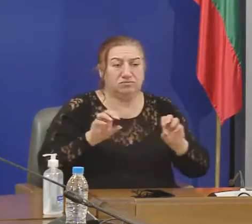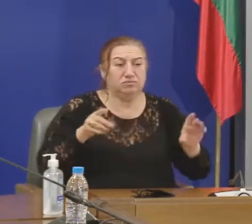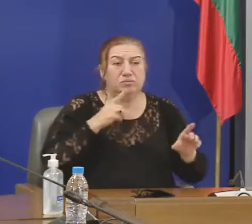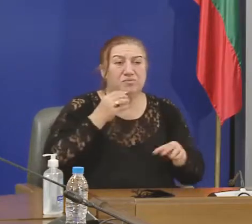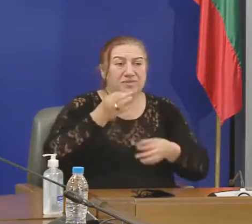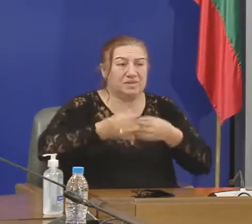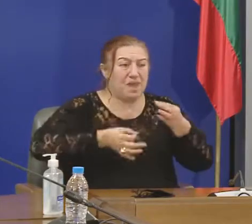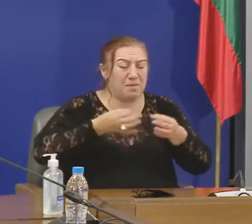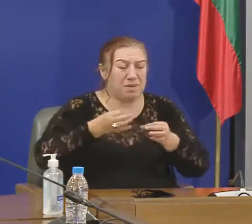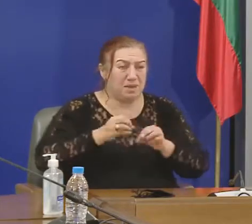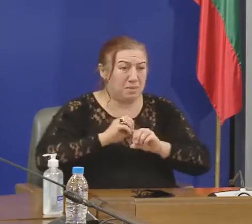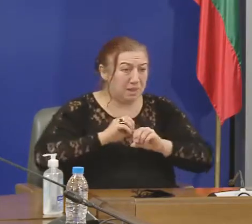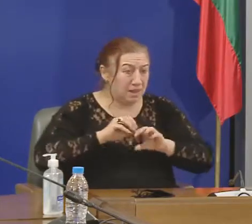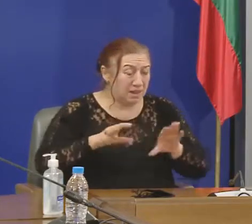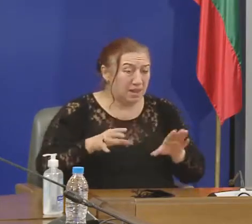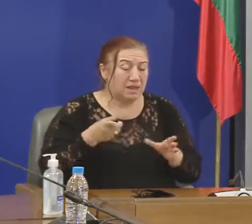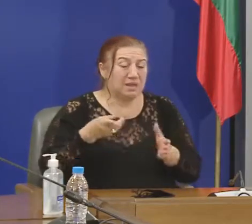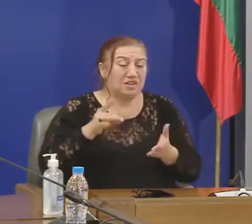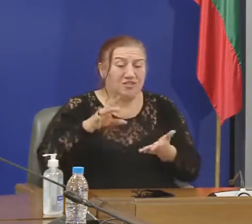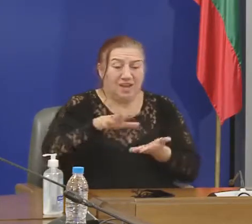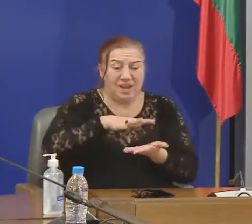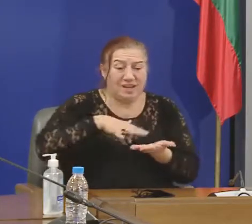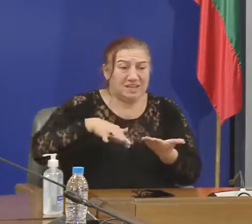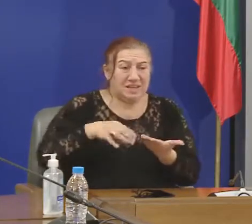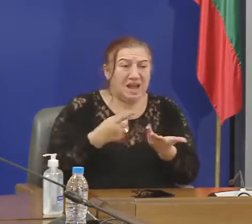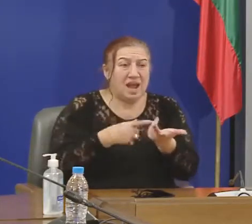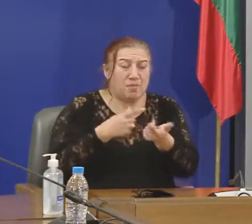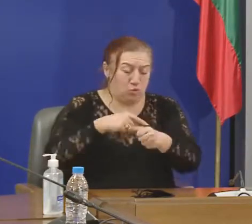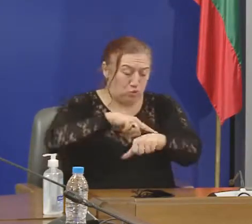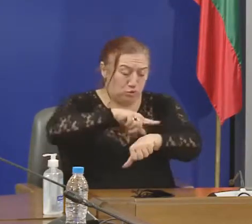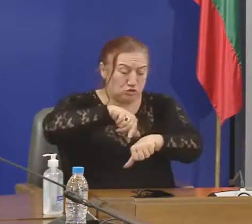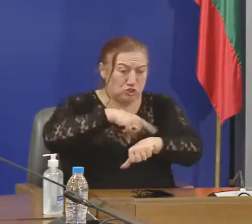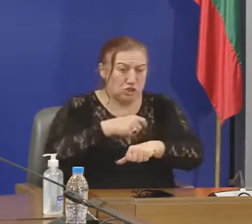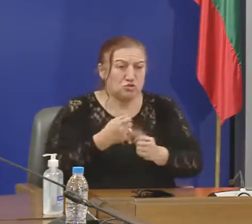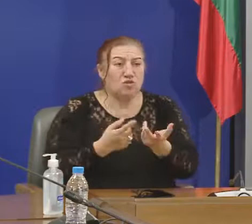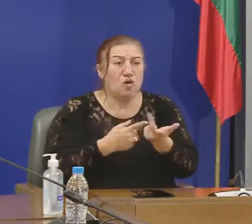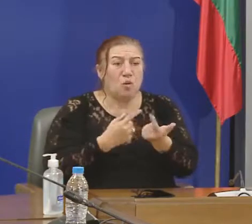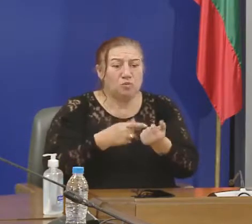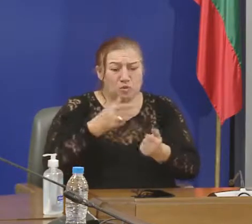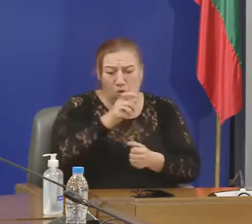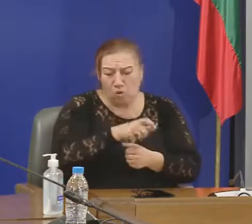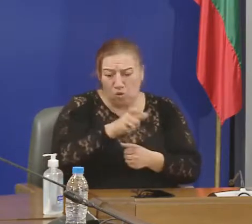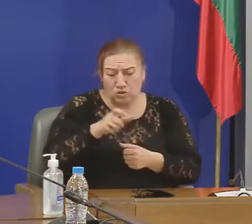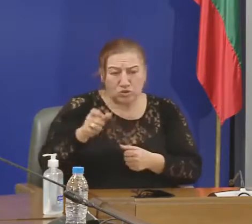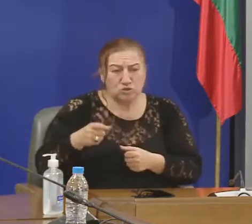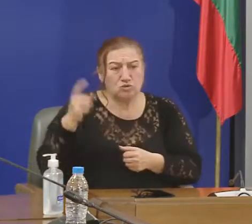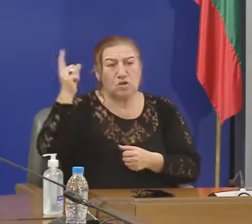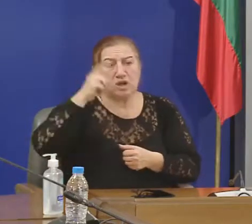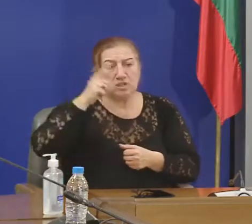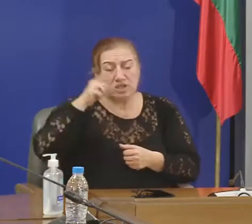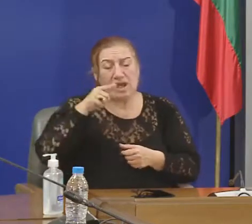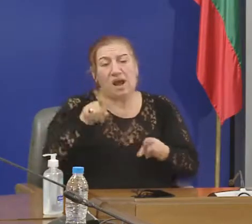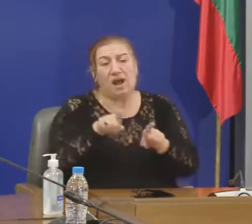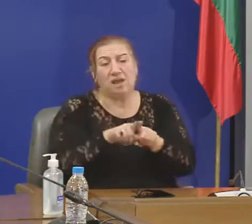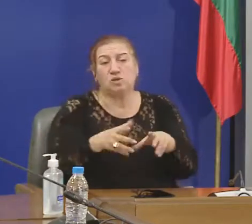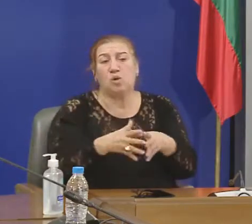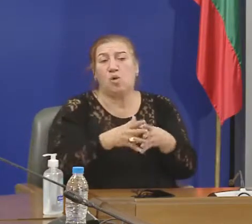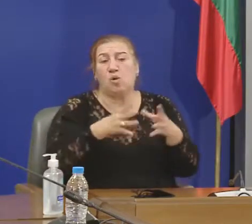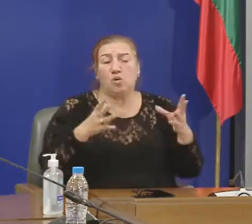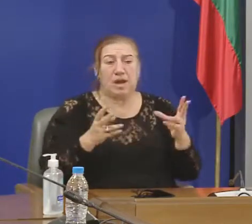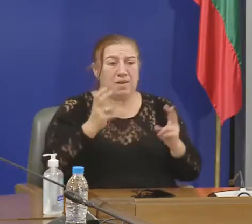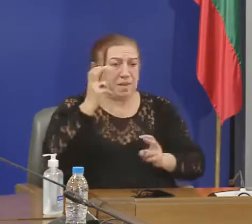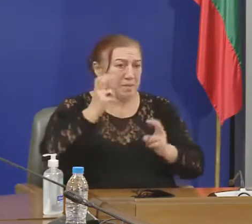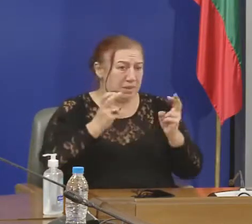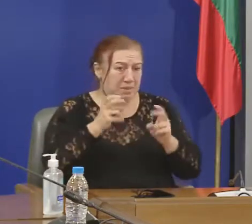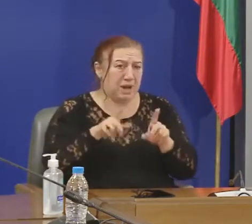която са среда на многочасово, многочислено, ежедневно взаимодействие. Но такива са и големите предприятия, такива са много други